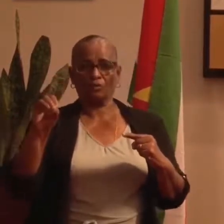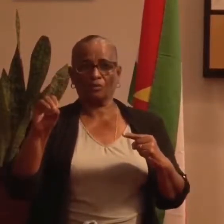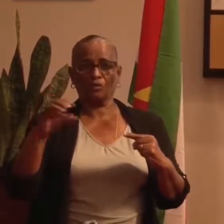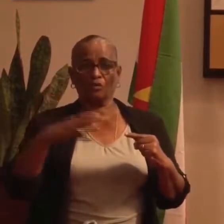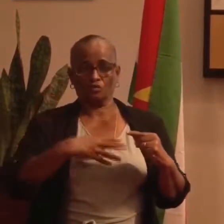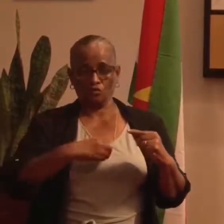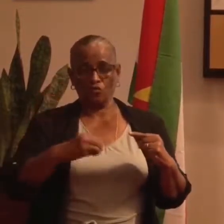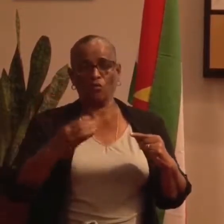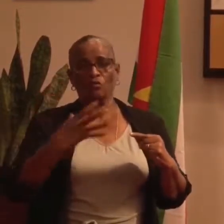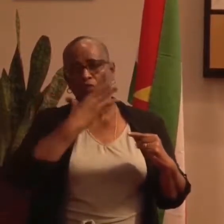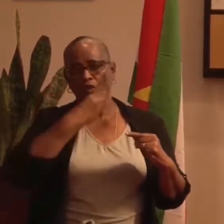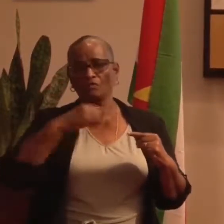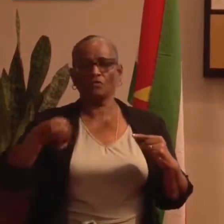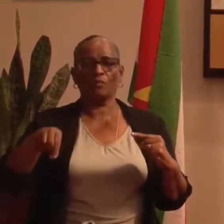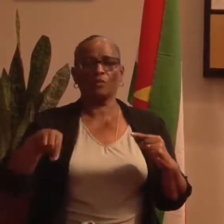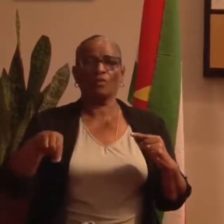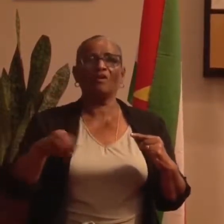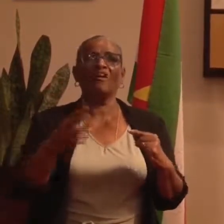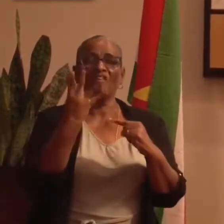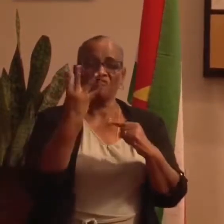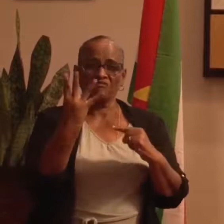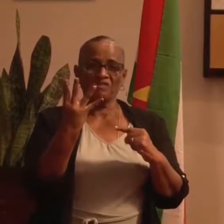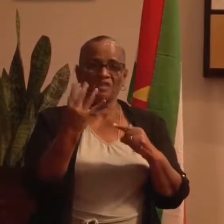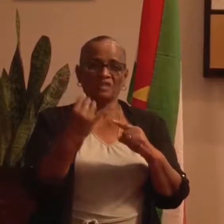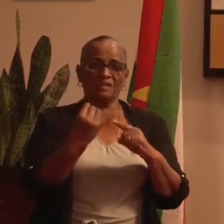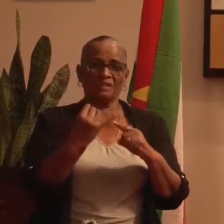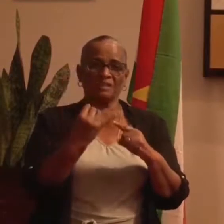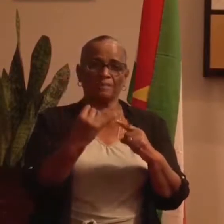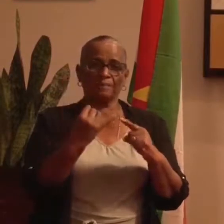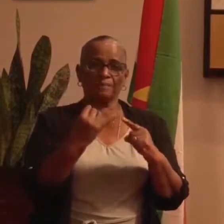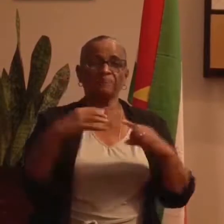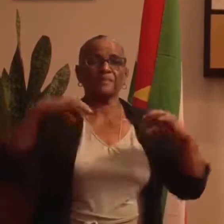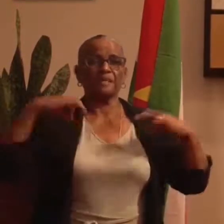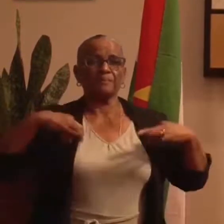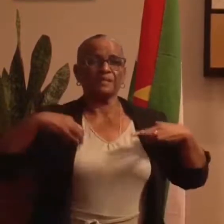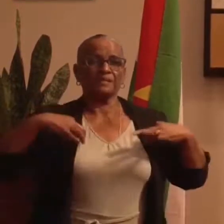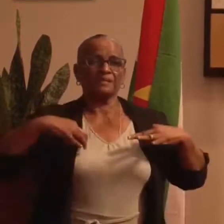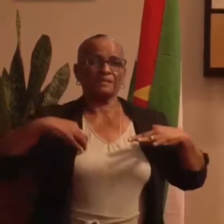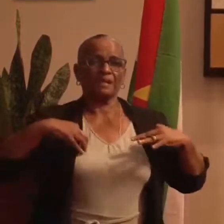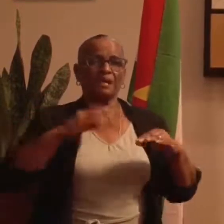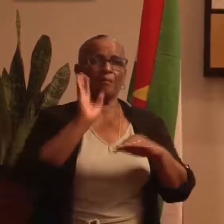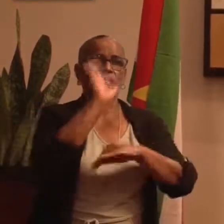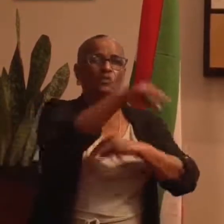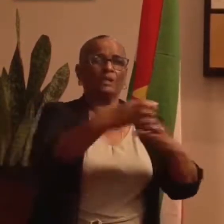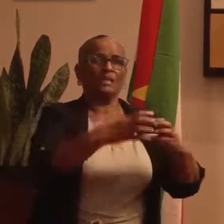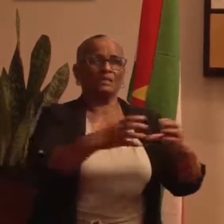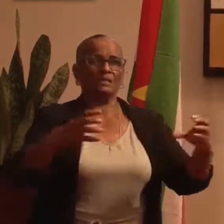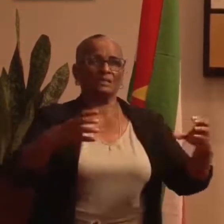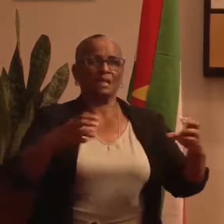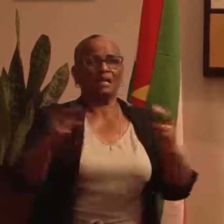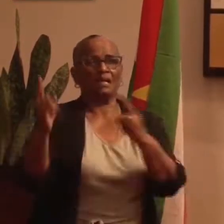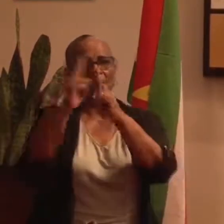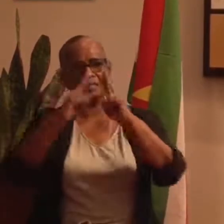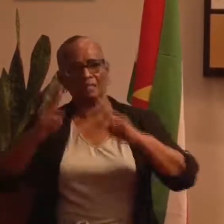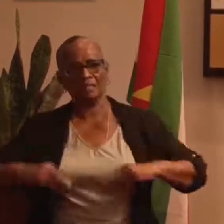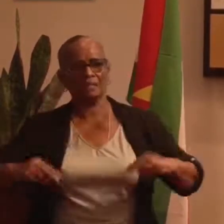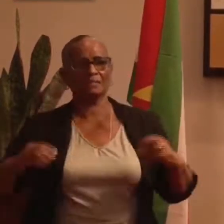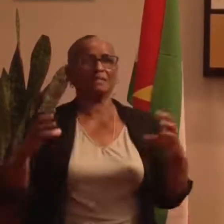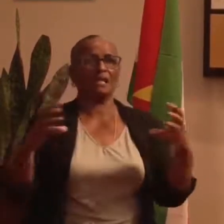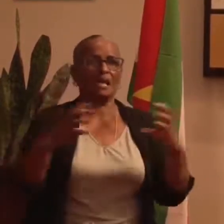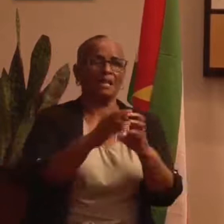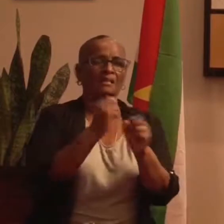daar. Nummer 4, ministerie van Buitenlandse Zaken, Internationaal Business